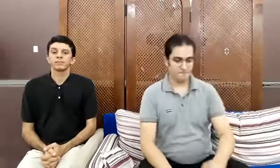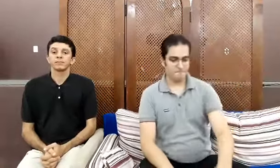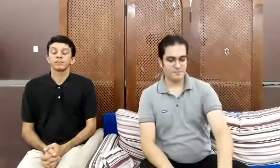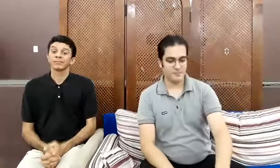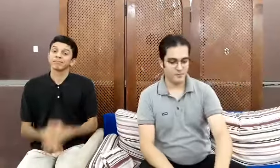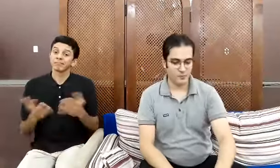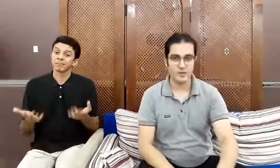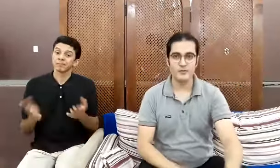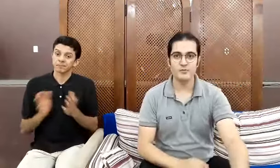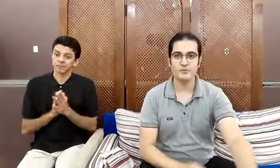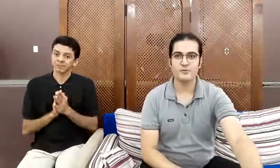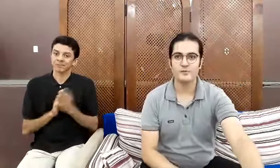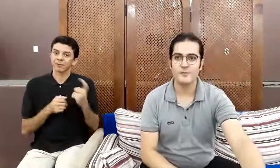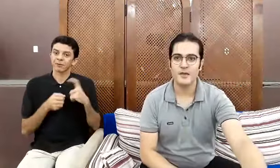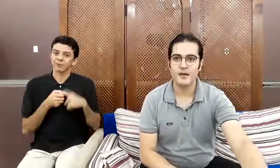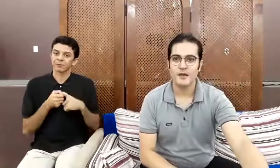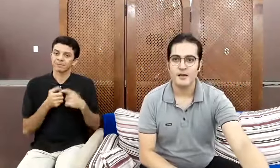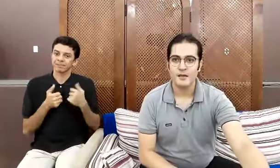Bem, voltamos.